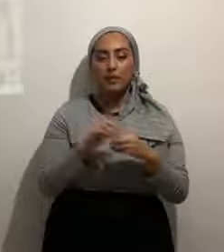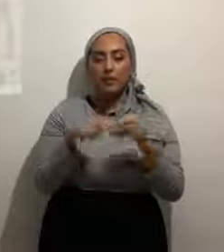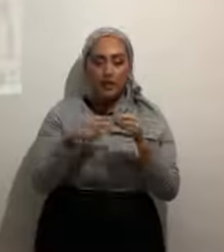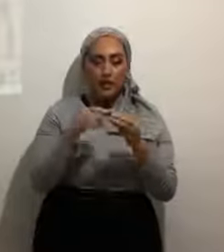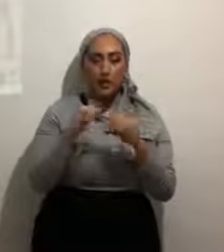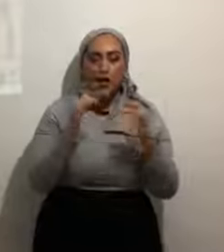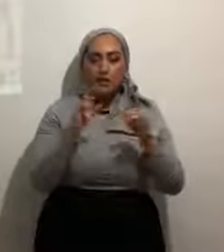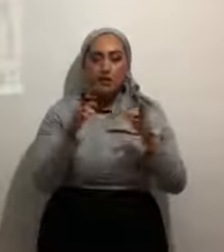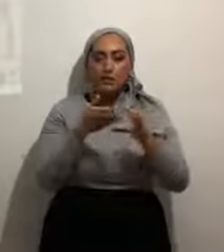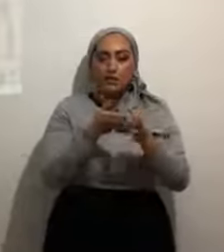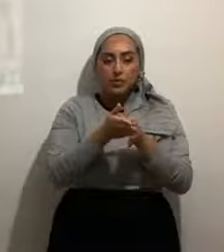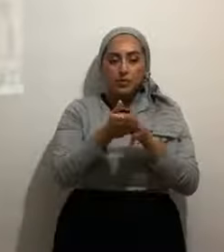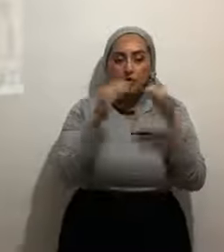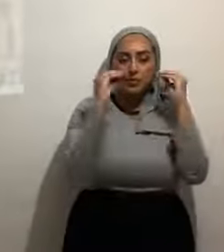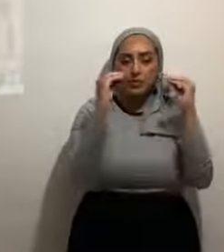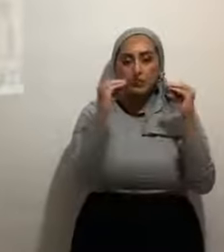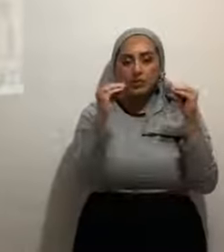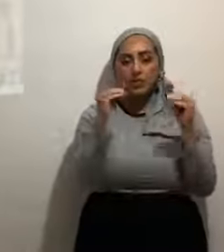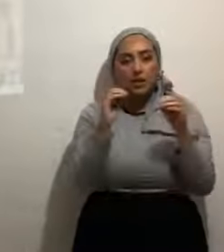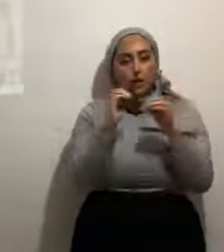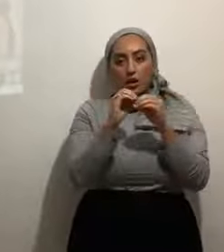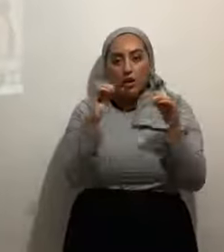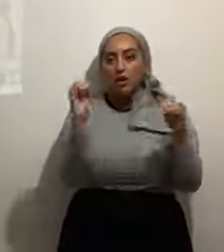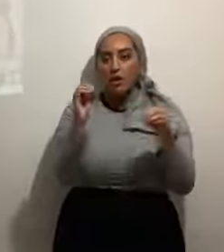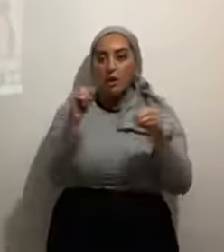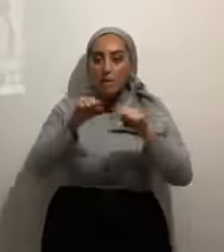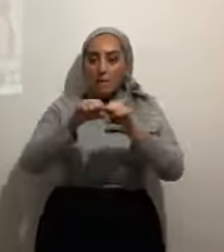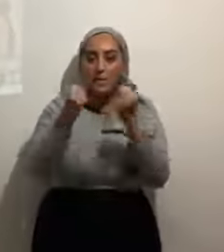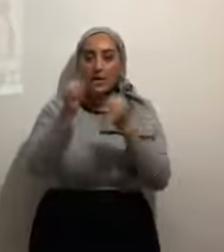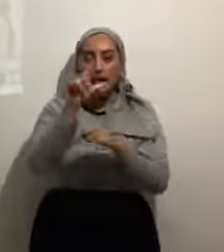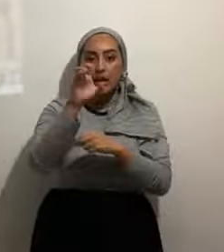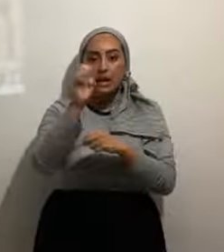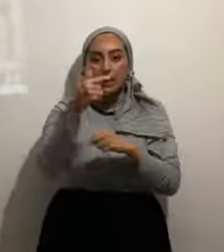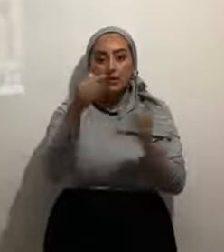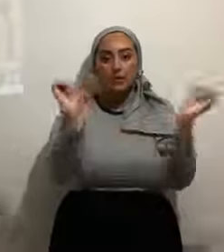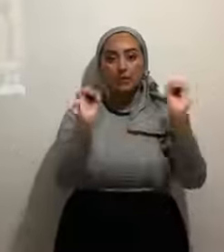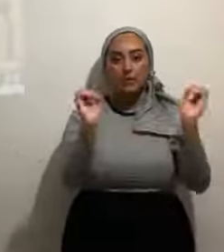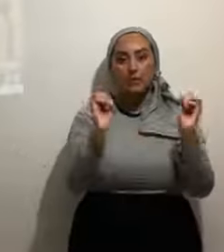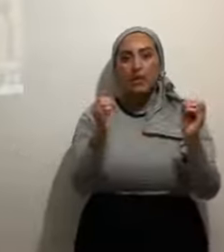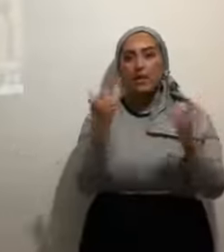muy profundo, porque no le fracturaron las piernas. Se han encontrado restos.